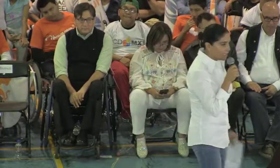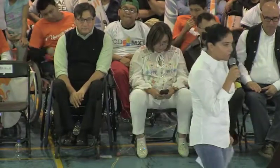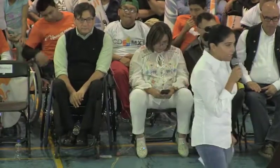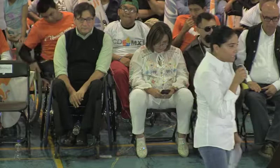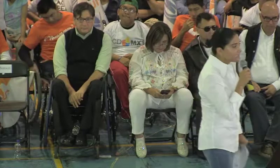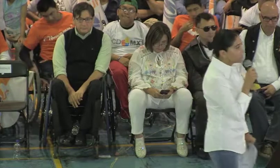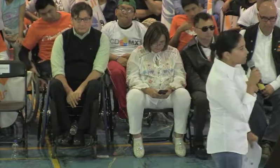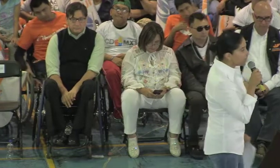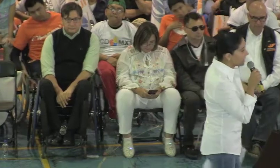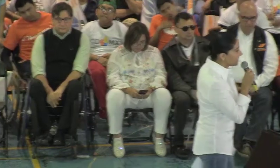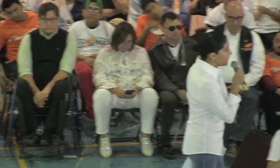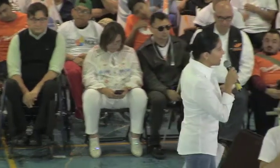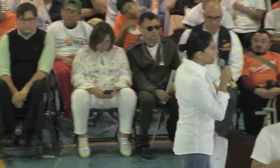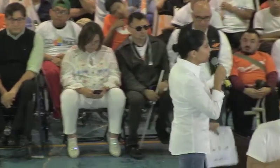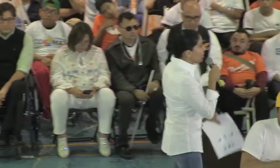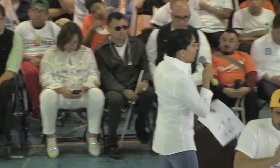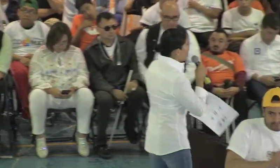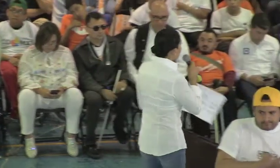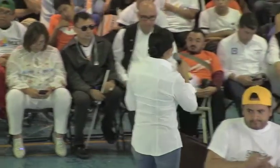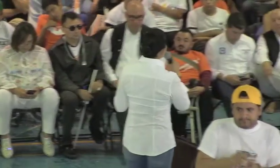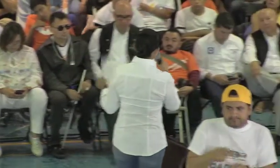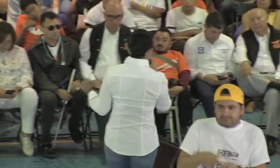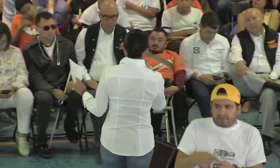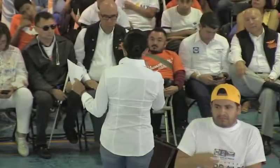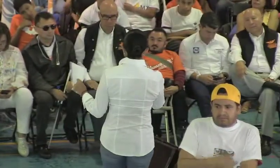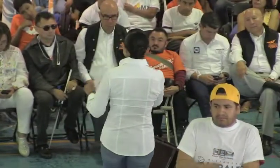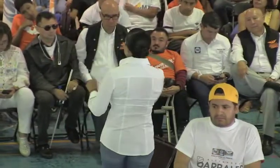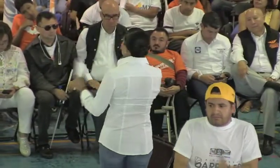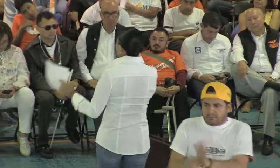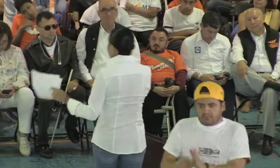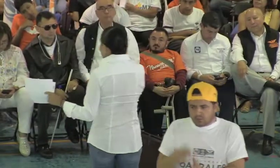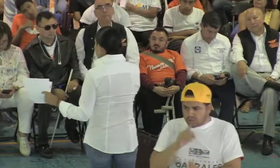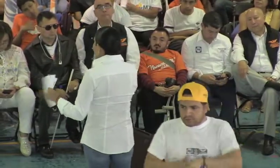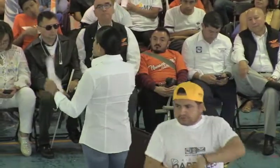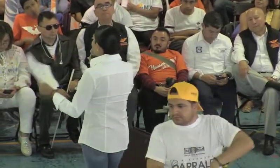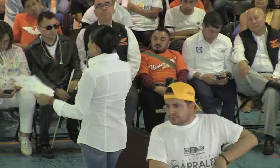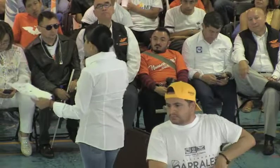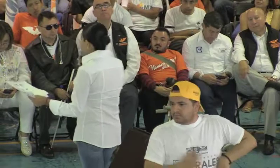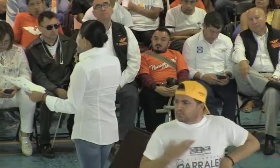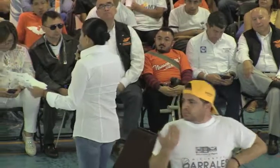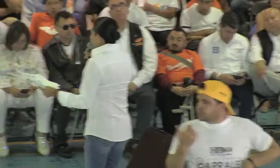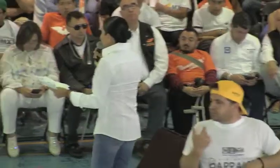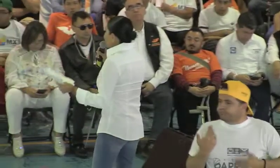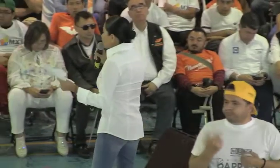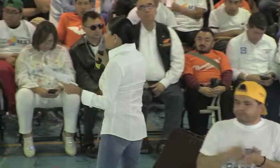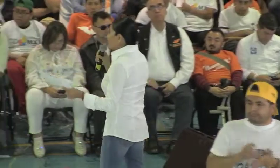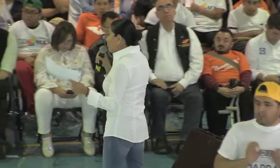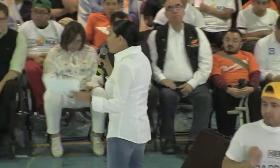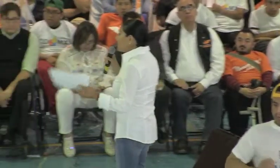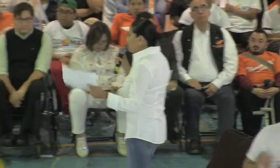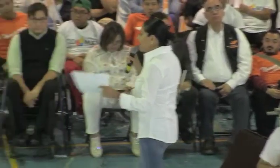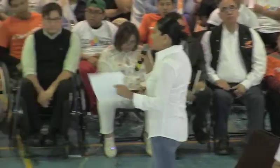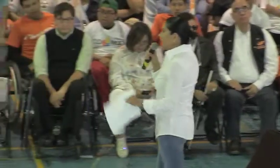ustedes. Esta sociedad ha trabajado para que no se muevan, para que no se vean, para que no estén. Eso